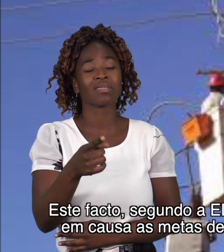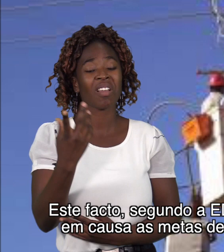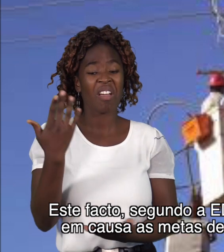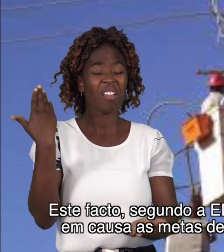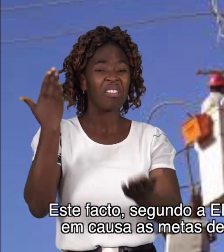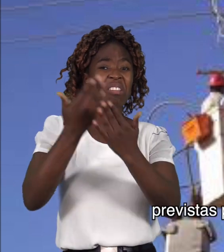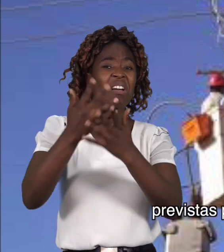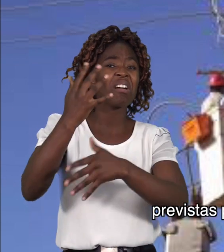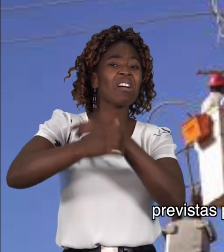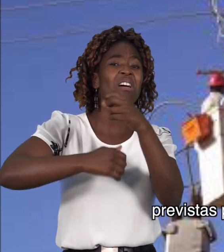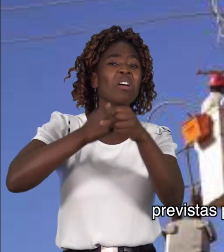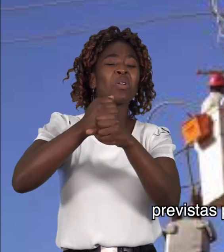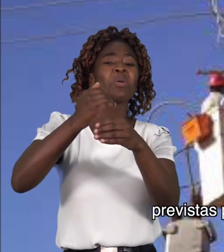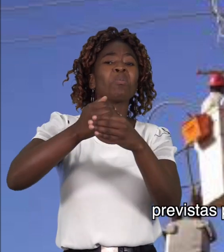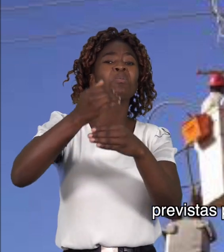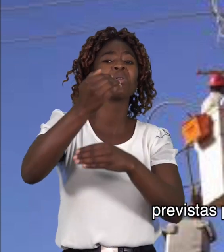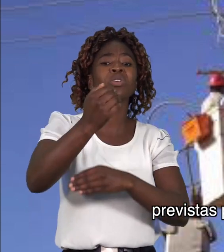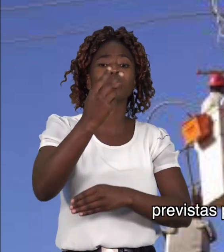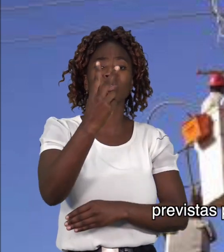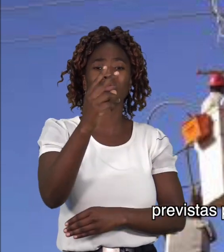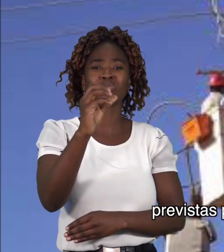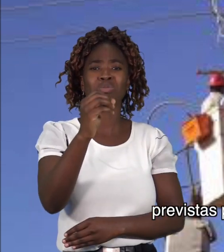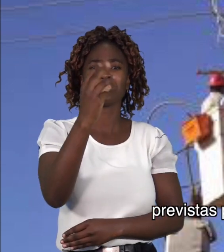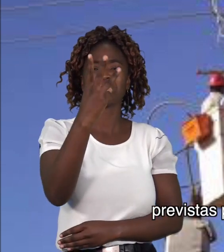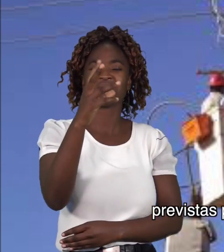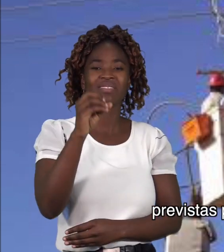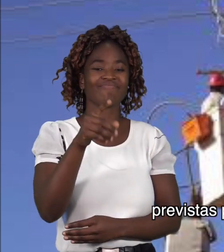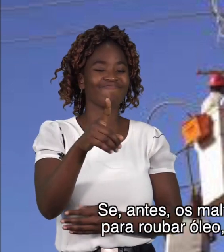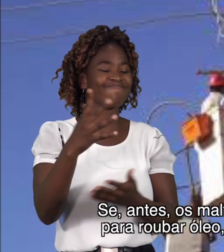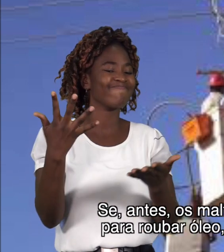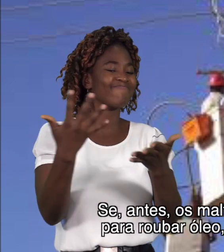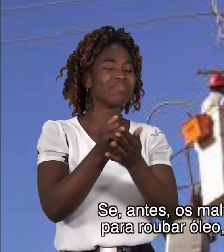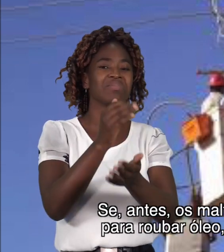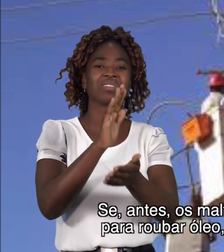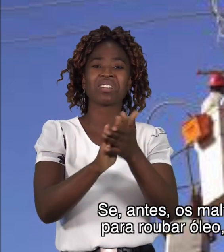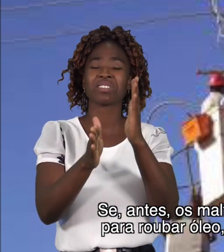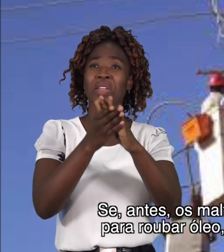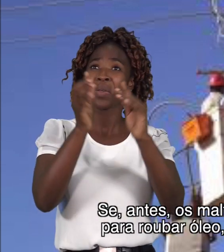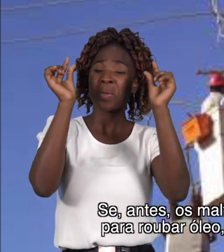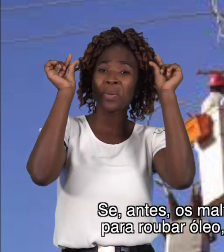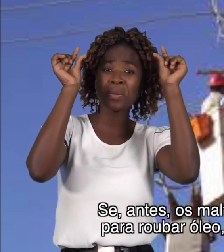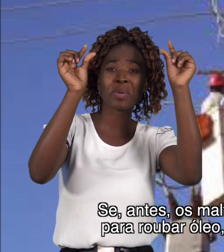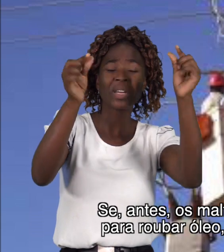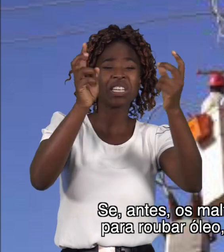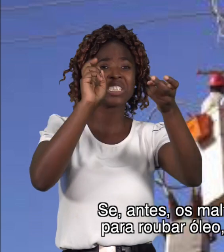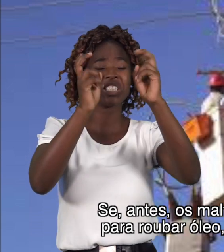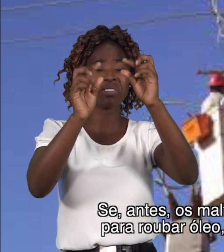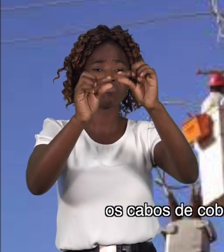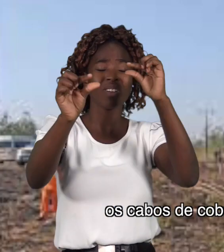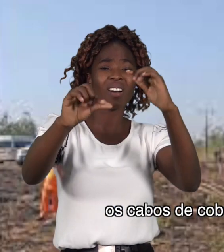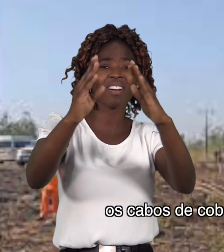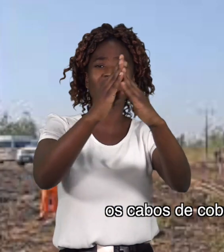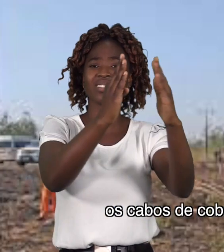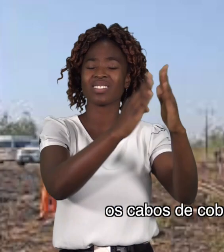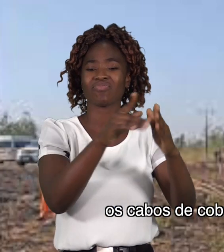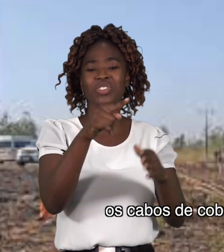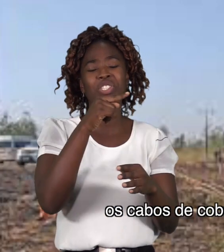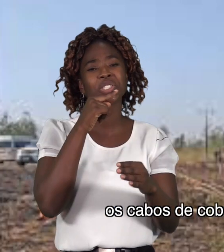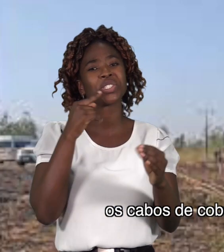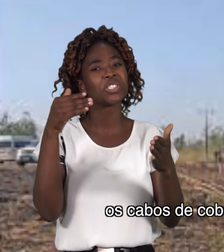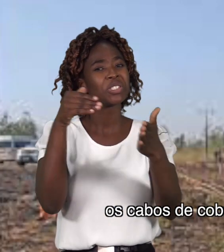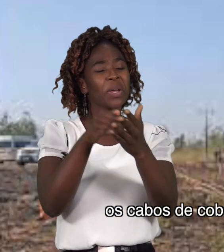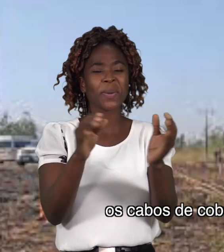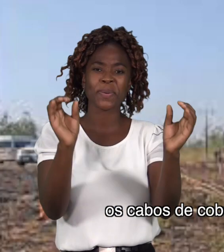eletrificação da província previstas para até 2030. Se antes os malfeitores vandalizavam para roubar óleo,